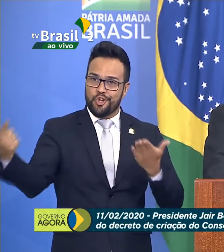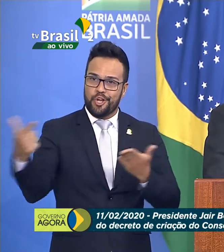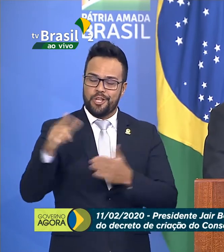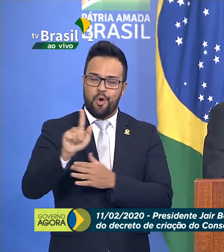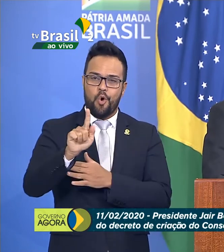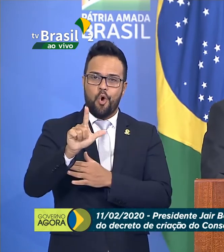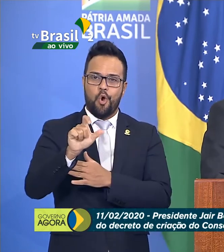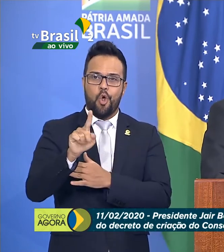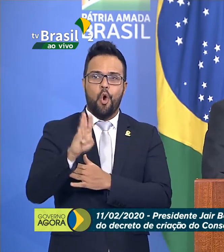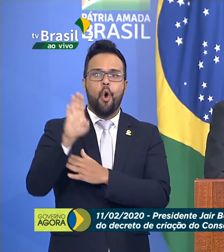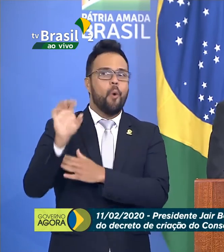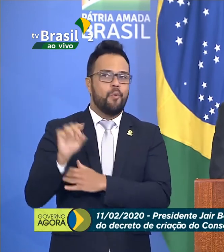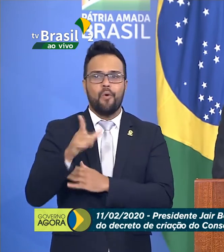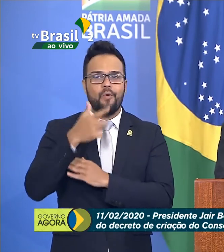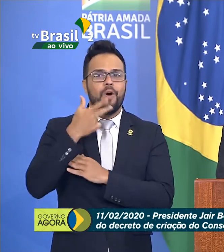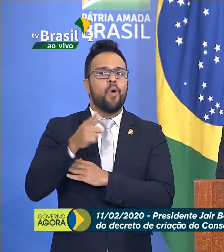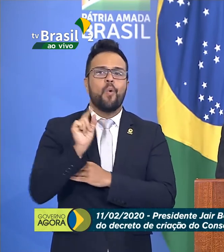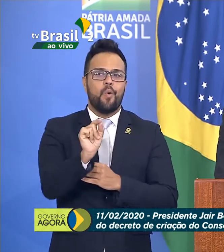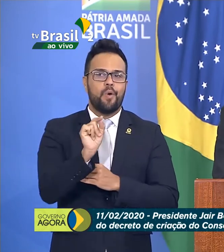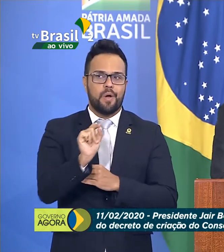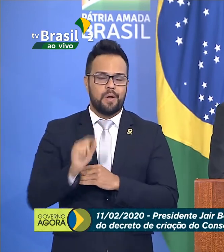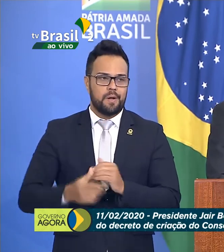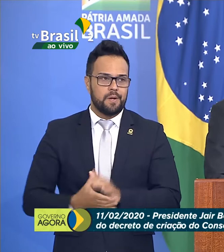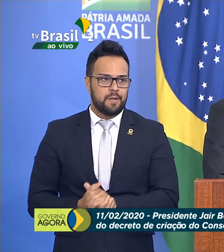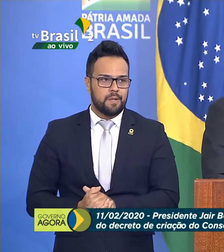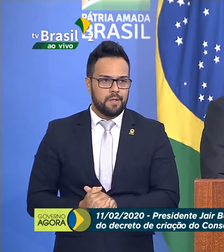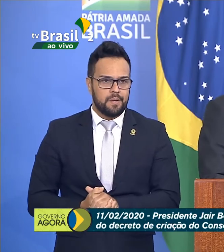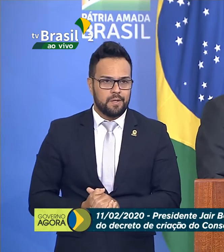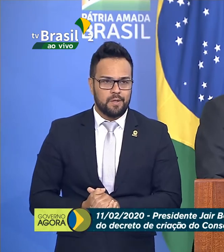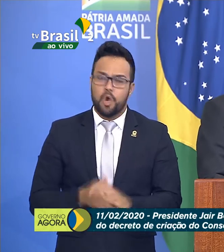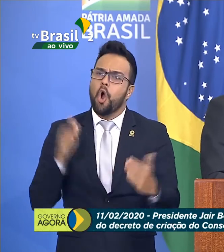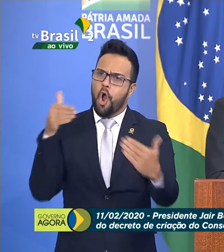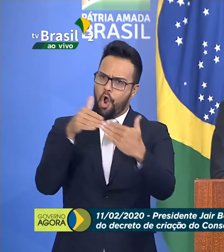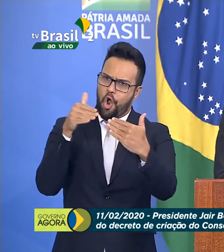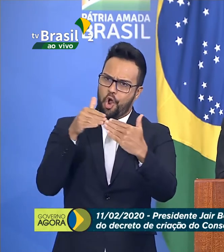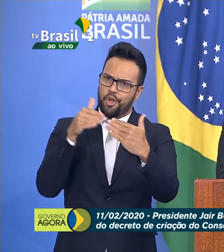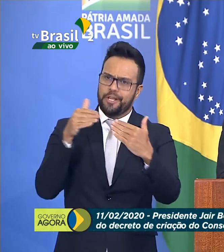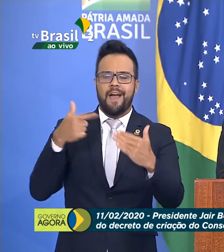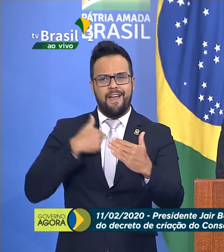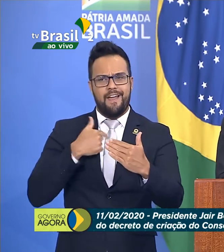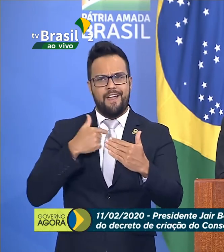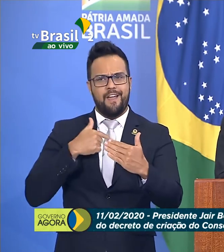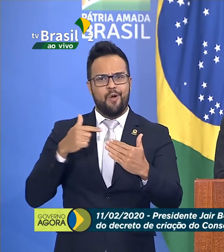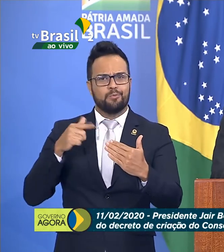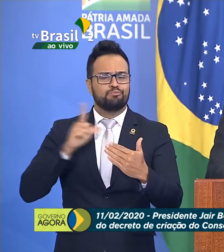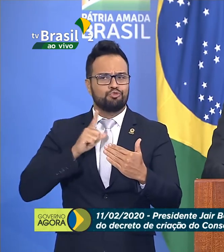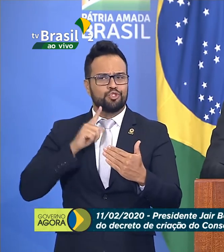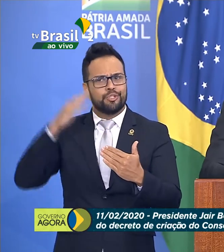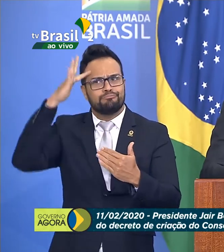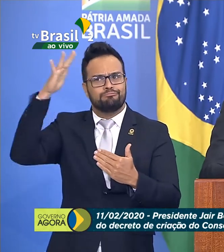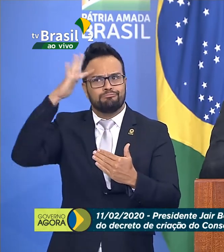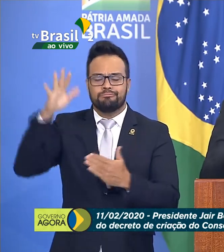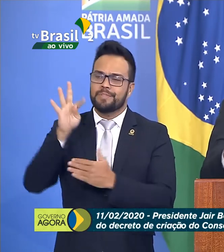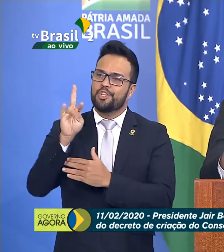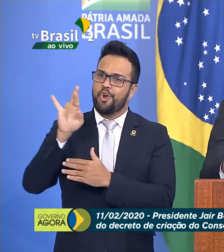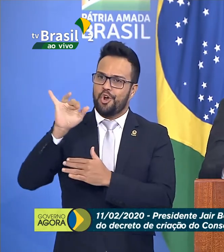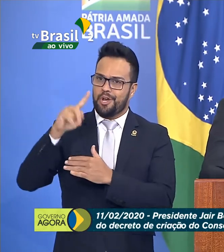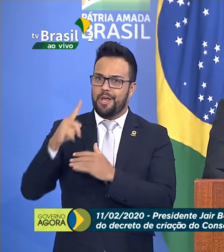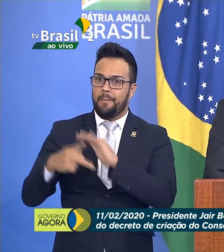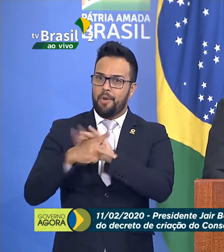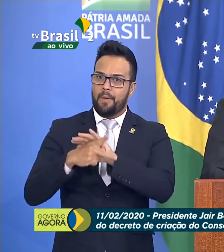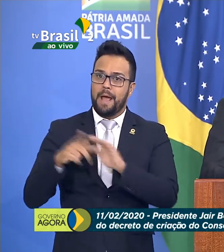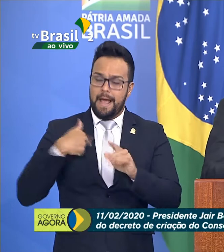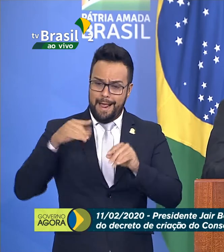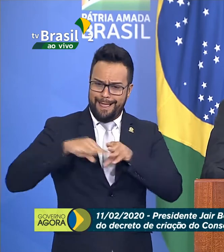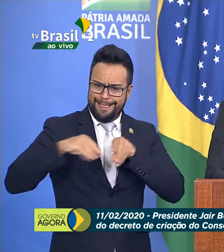Um editorial em negrito, né? Concordando com as minhas teses de que era muita